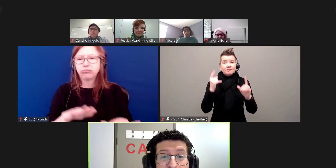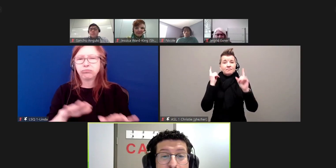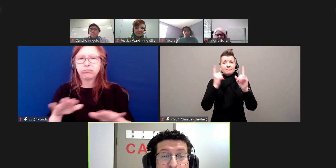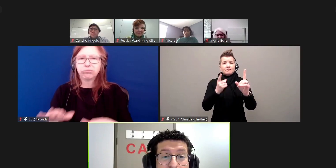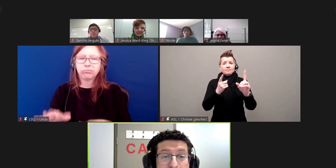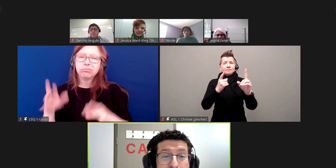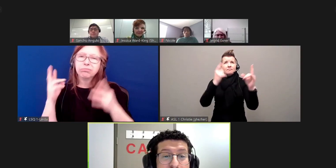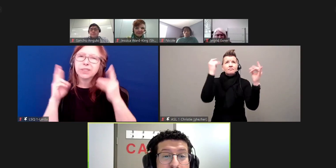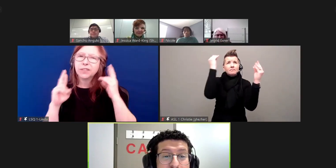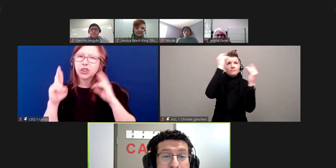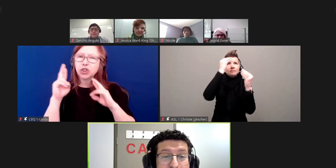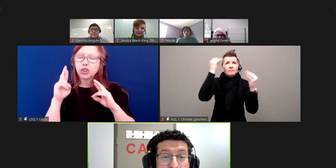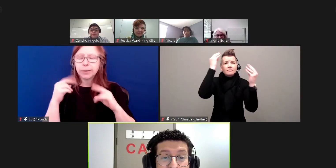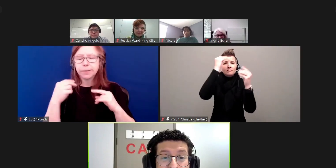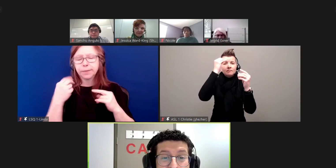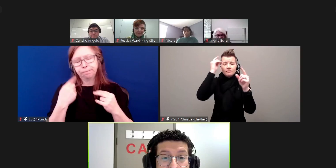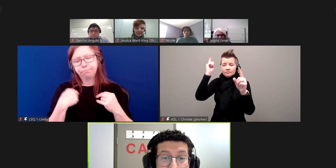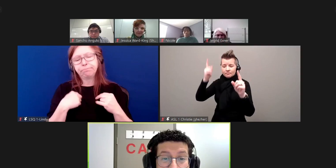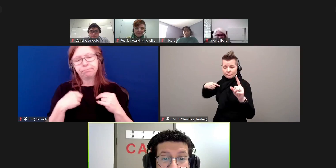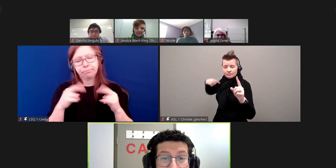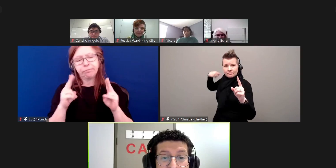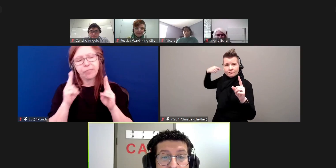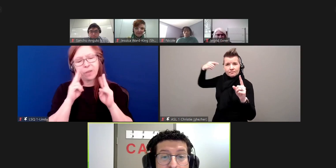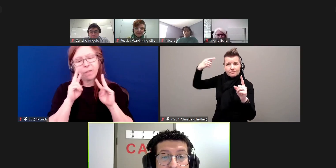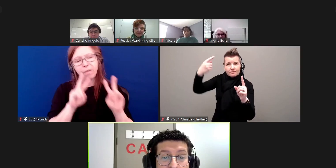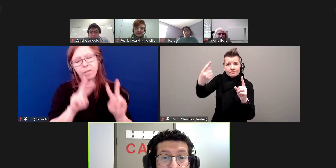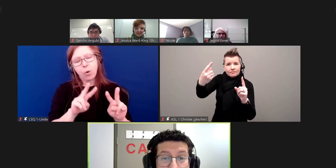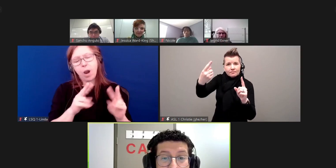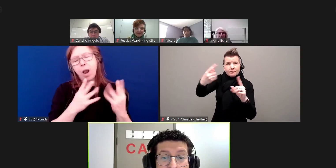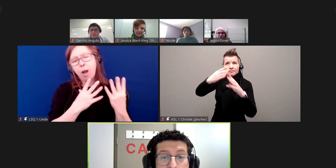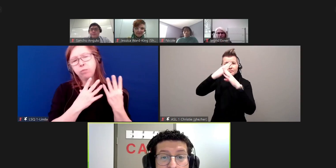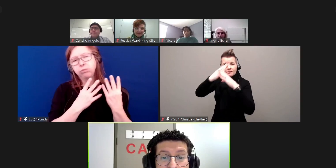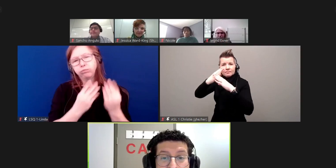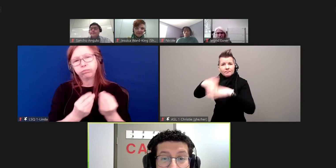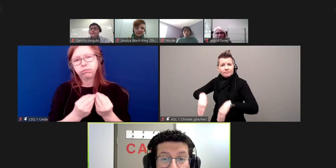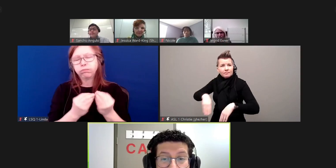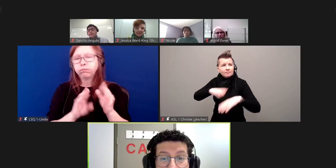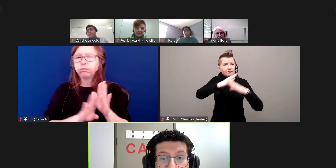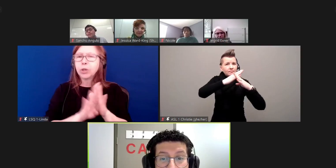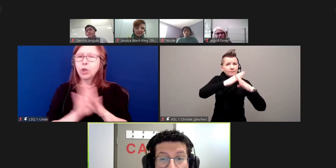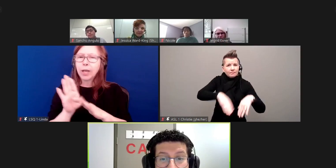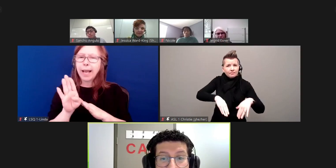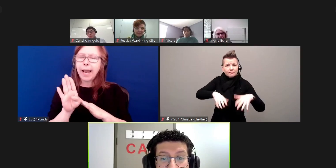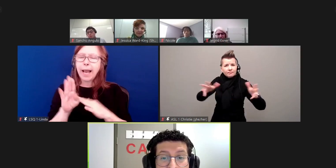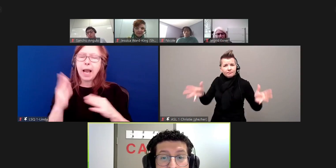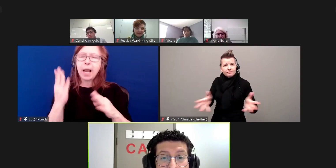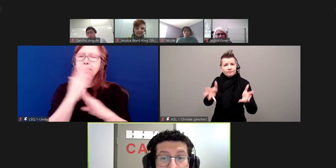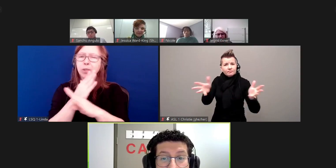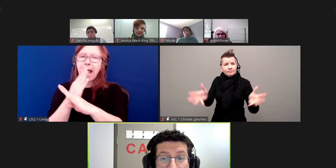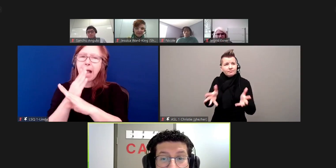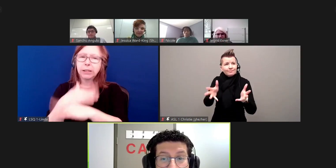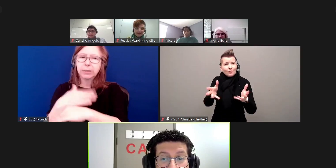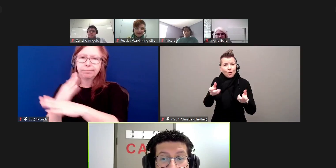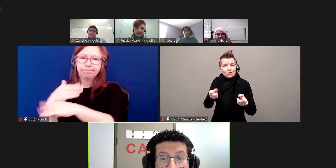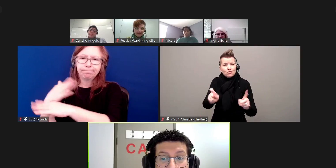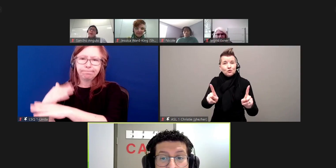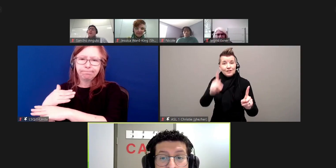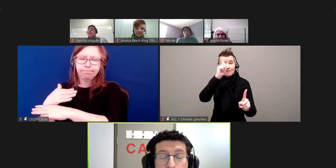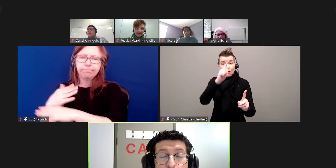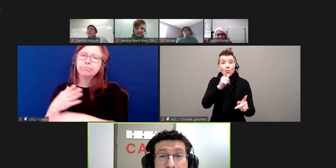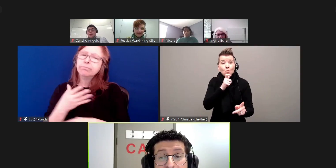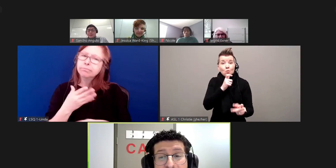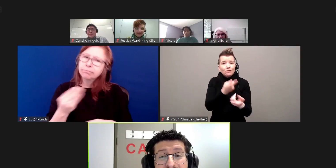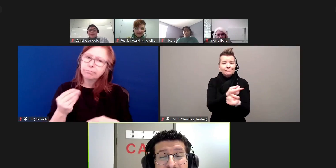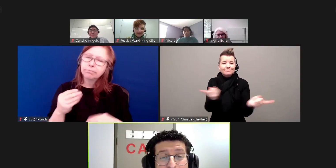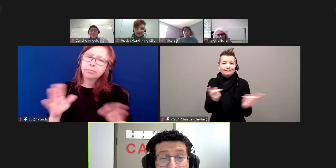et de reconnaître le progrès accompli dans l'élimination des obstacles et la promotion des